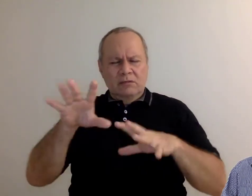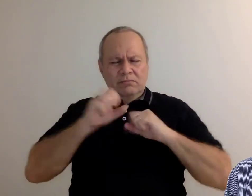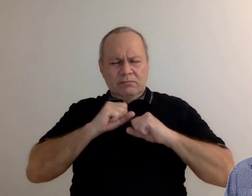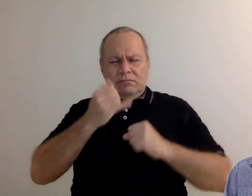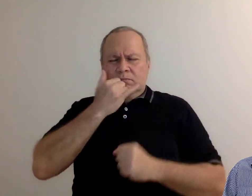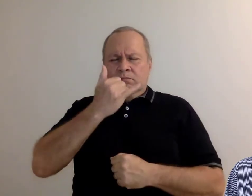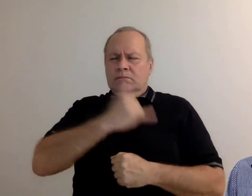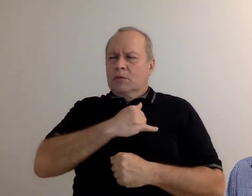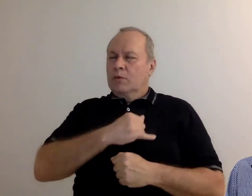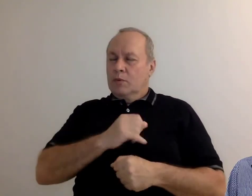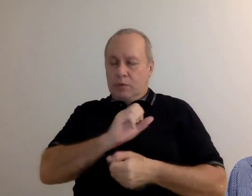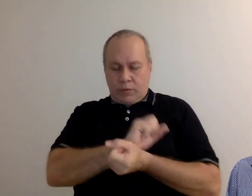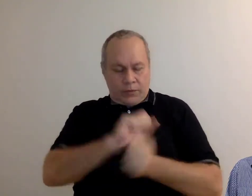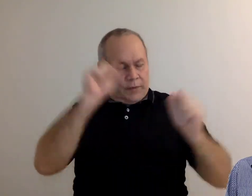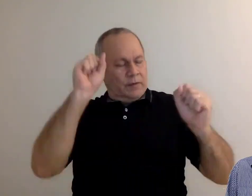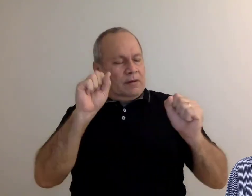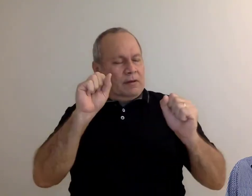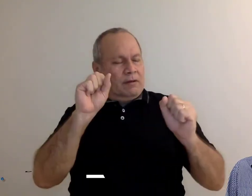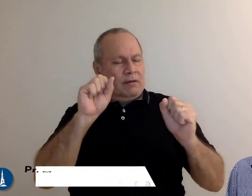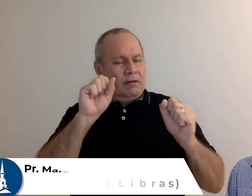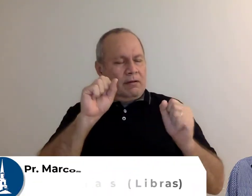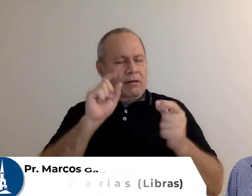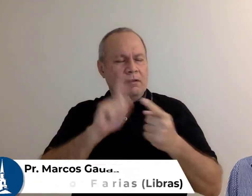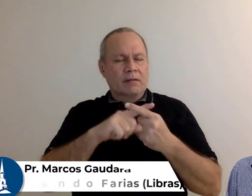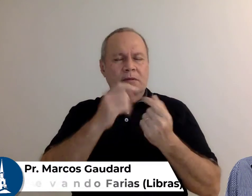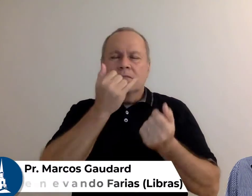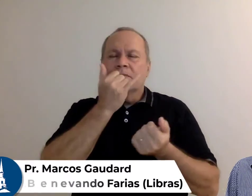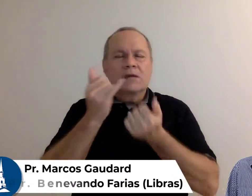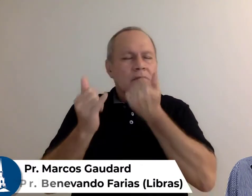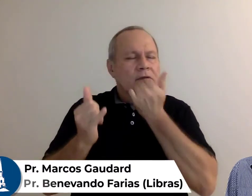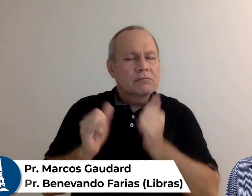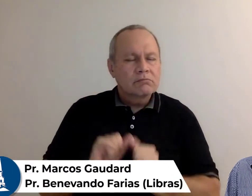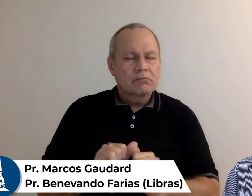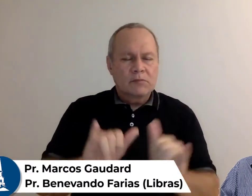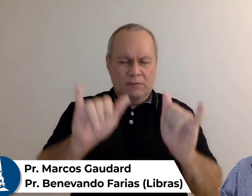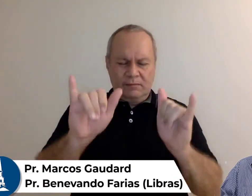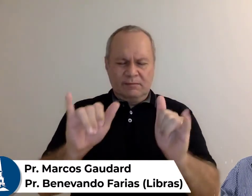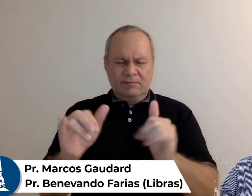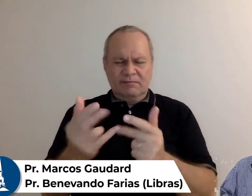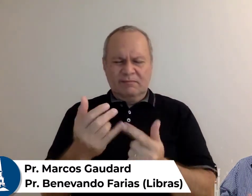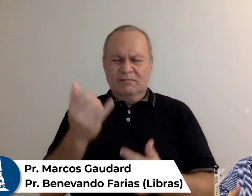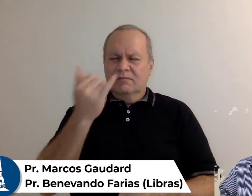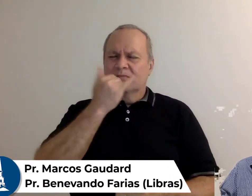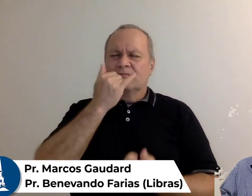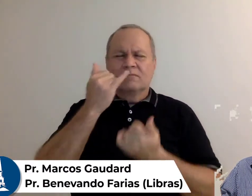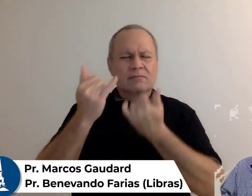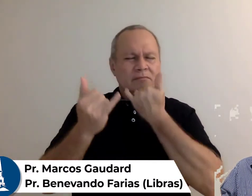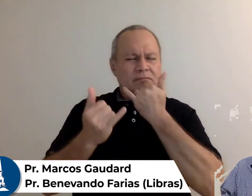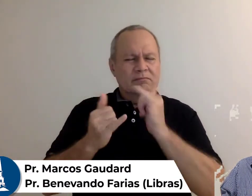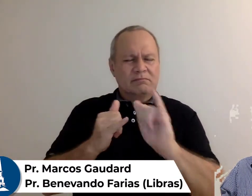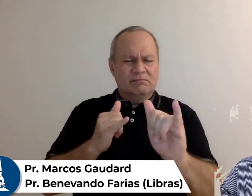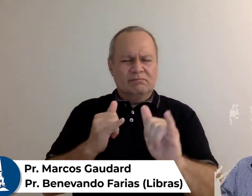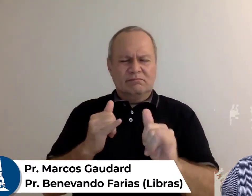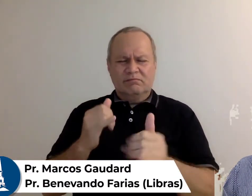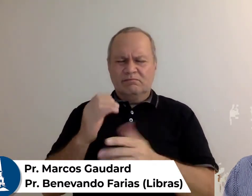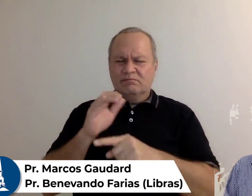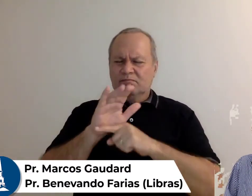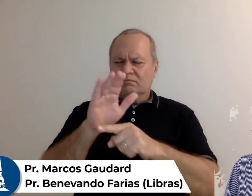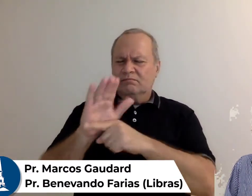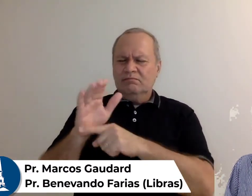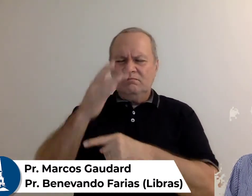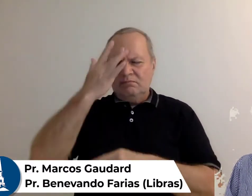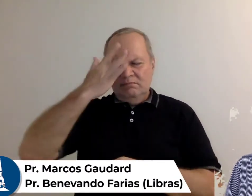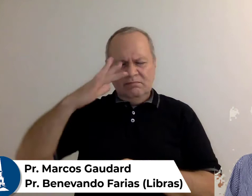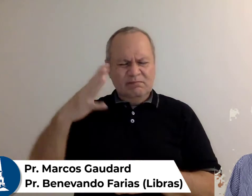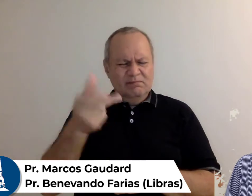perdão que nós temos no Senhor. Da mesma forma, Pai, ajuda-nos, a todos nós, a